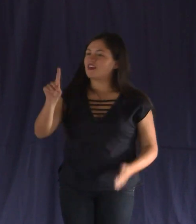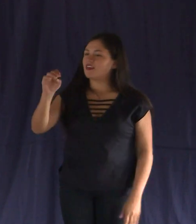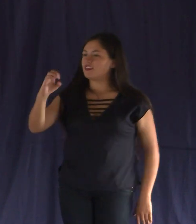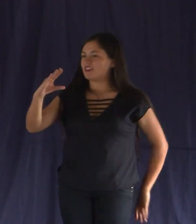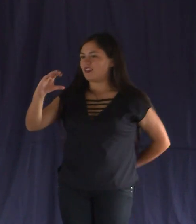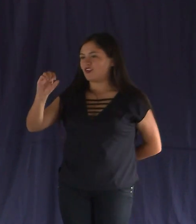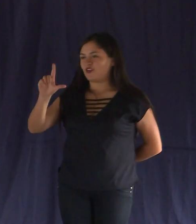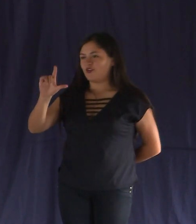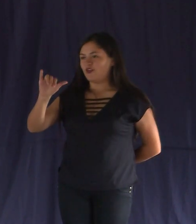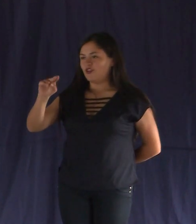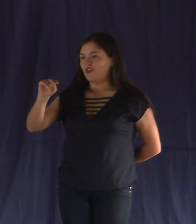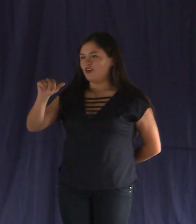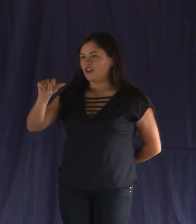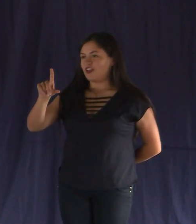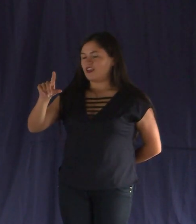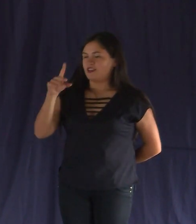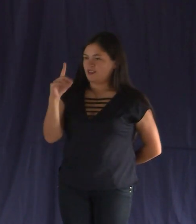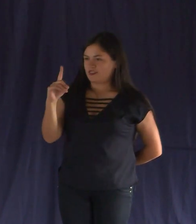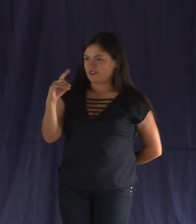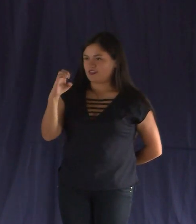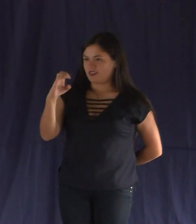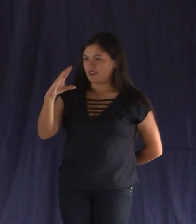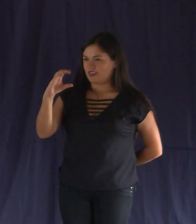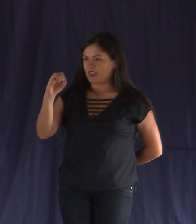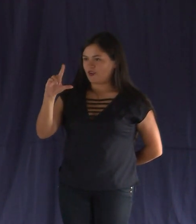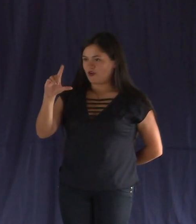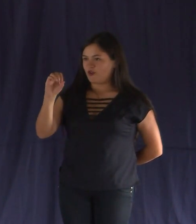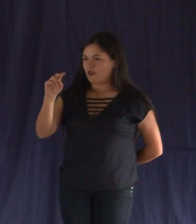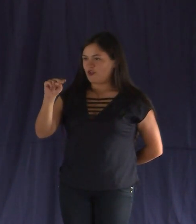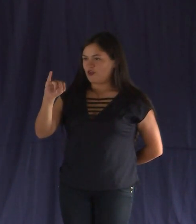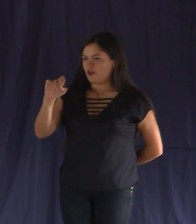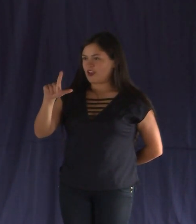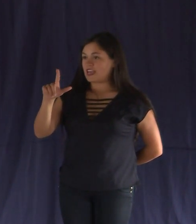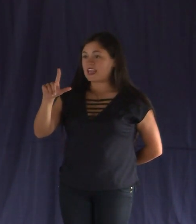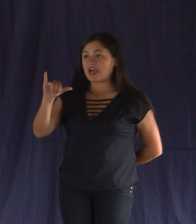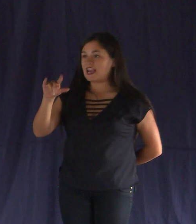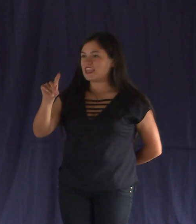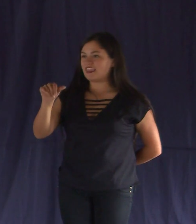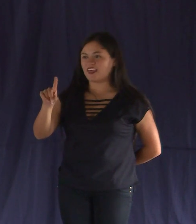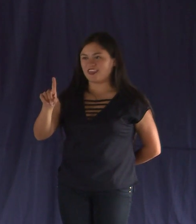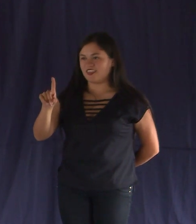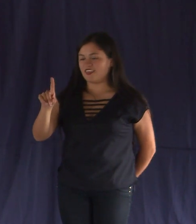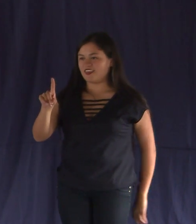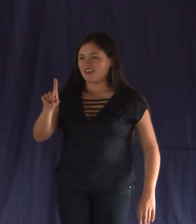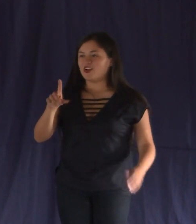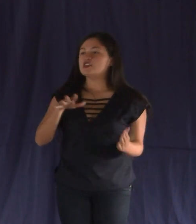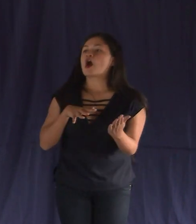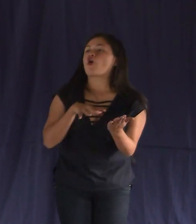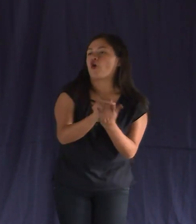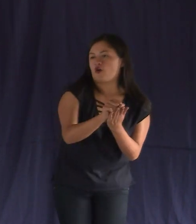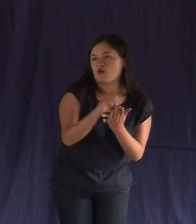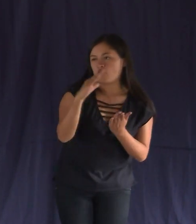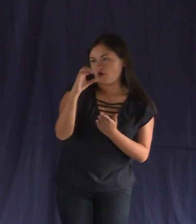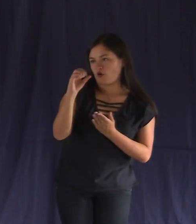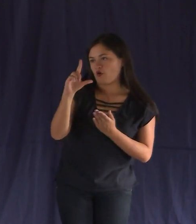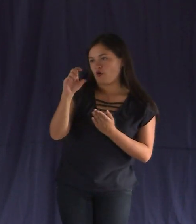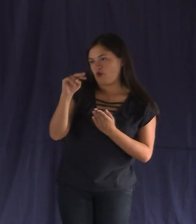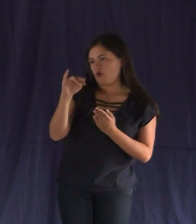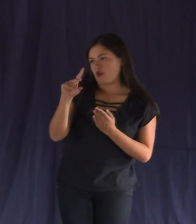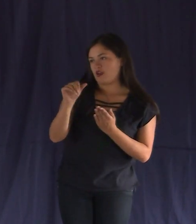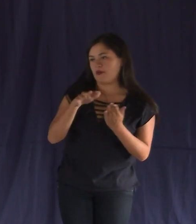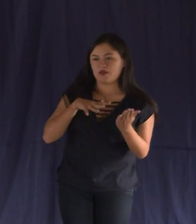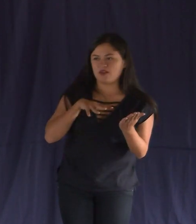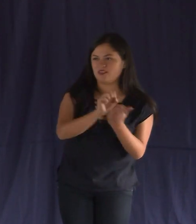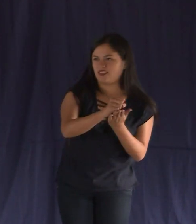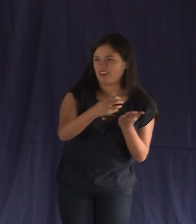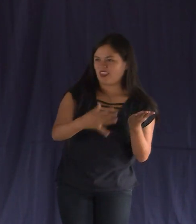y pensemos en que nosotros tenemos que proteger la naturaleza, en cómo la podemos cuidar, porque eso no es un bien individual,